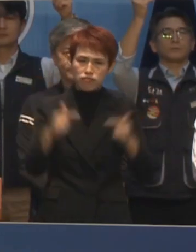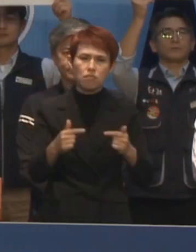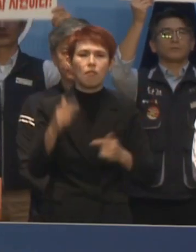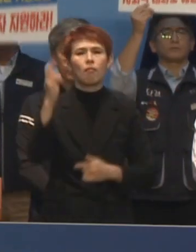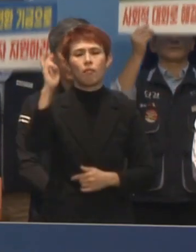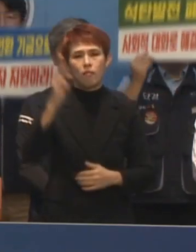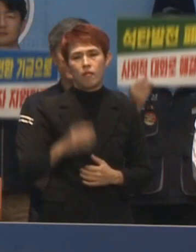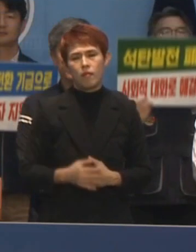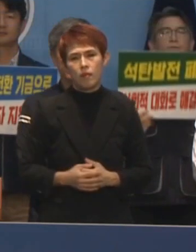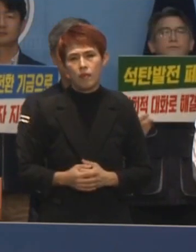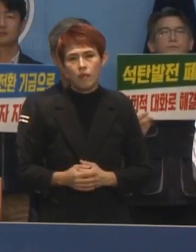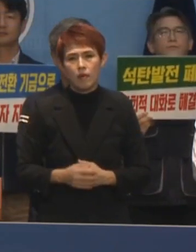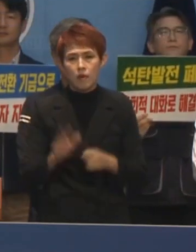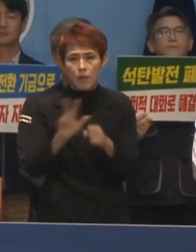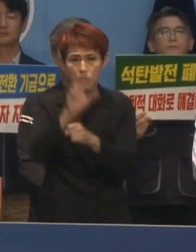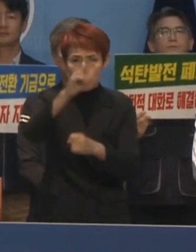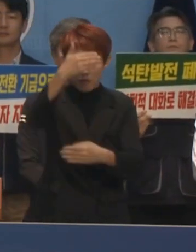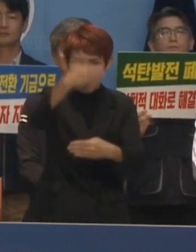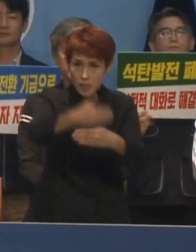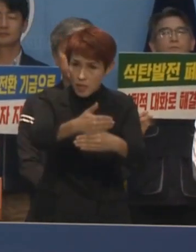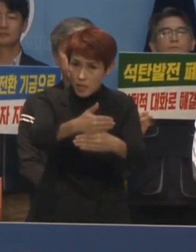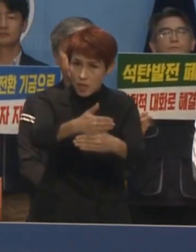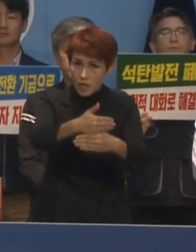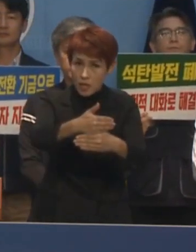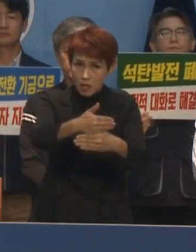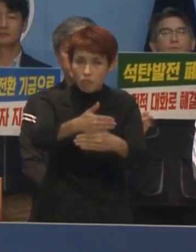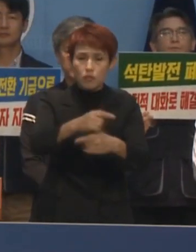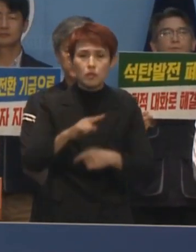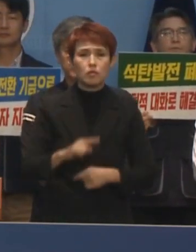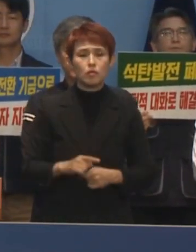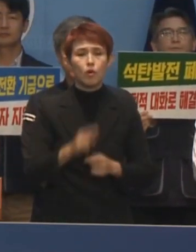예상됩니다. 석탄 발전소 폐쇄는 단순히 발전소 운영 중단을